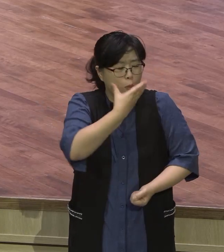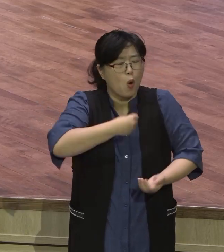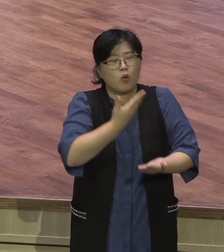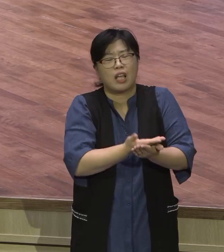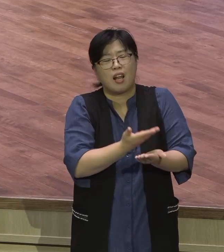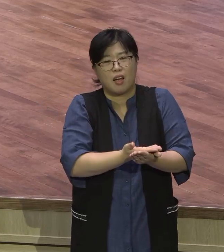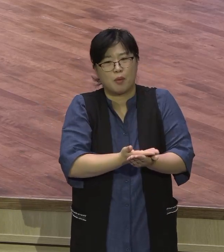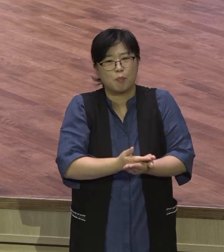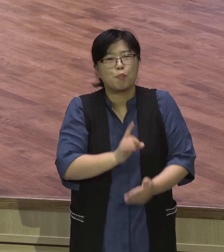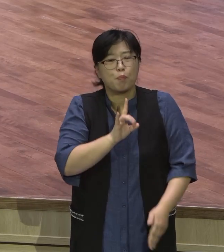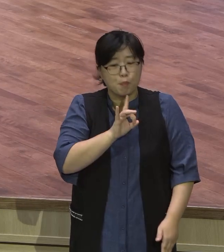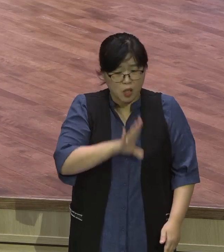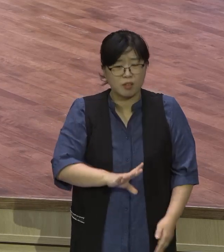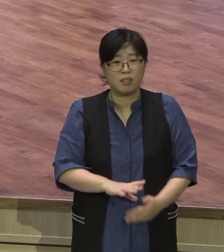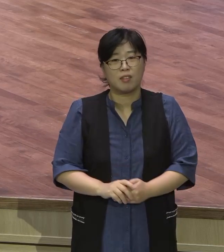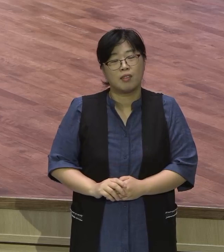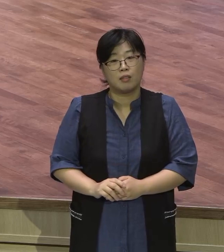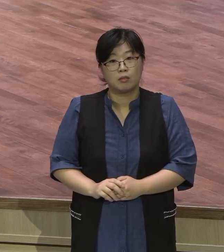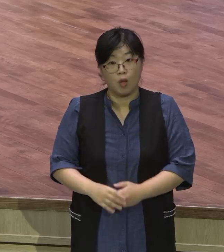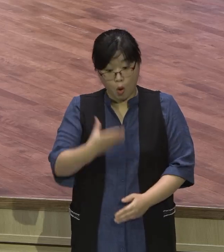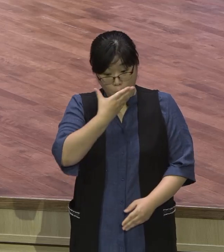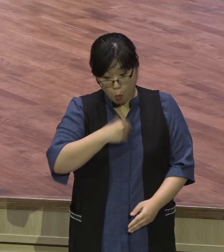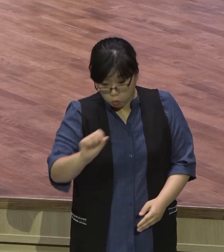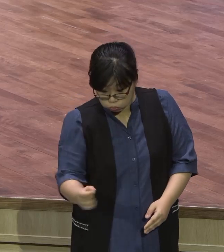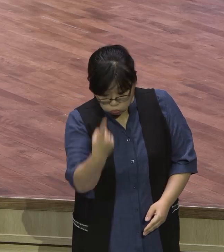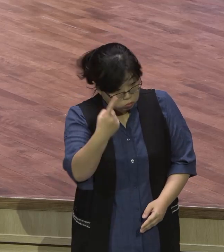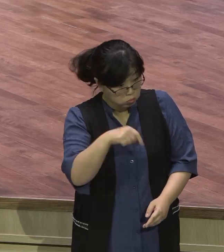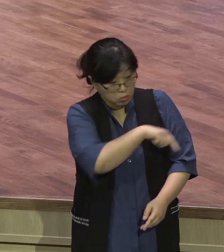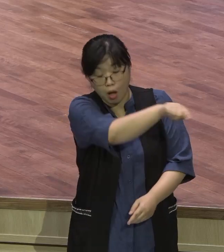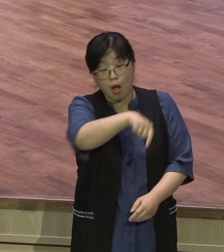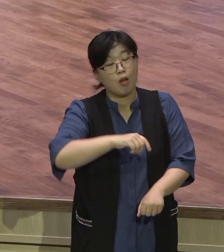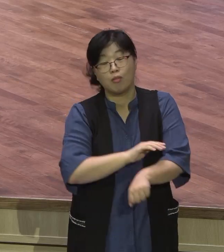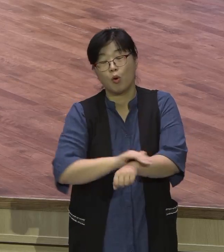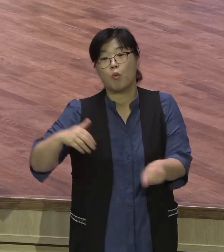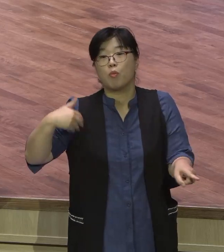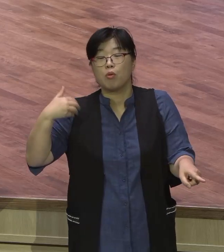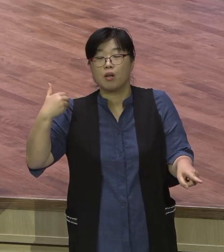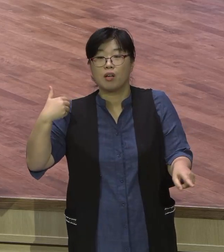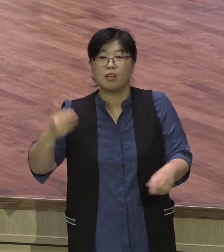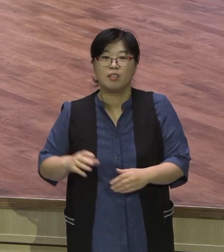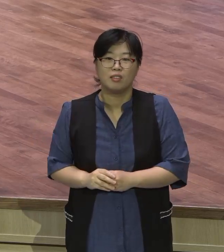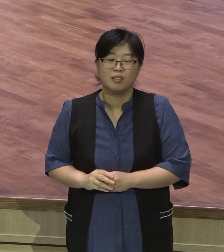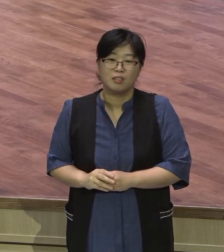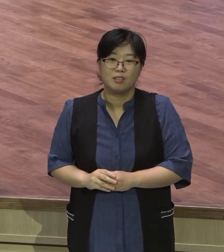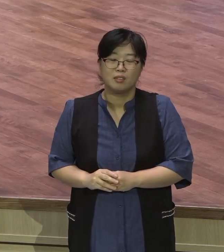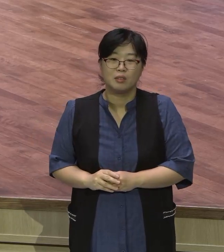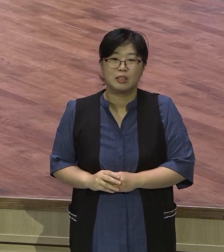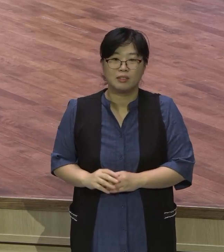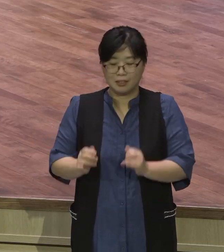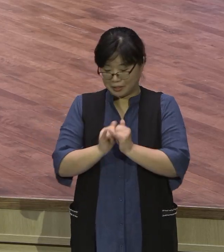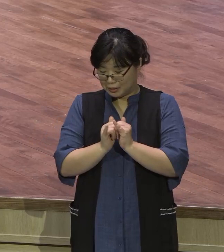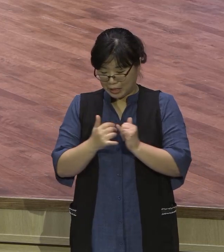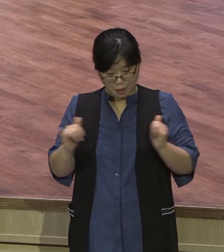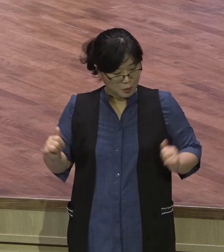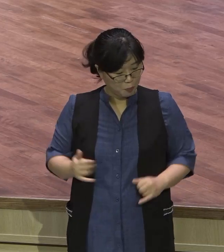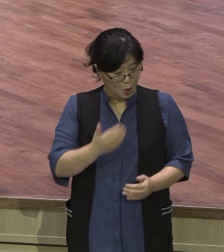인간이 돌로 우상을 만들고 복을 빌고 있으니까 얼마나 어리석어요. 인간이 그렇게